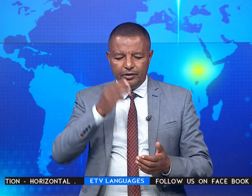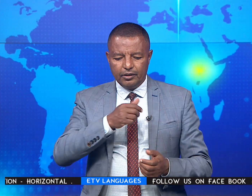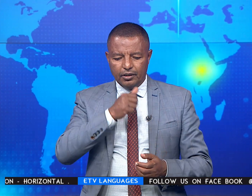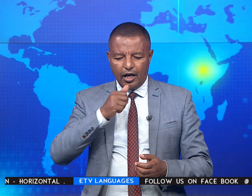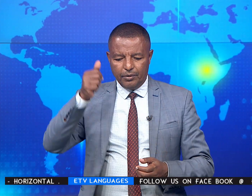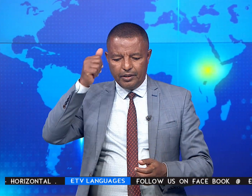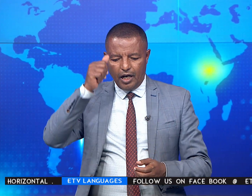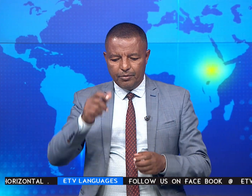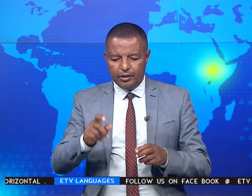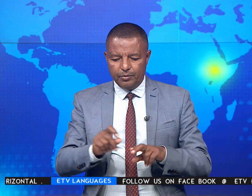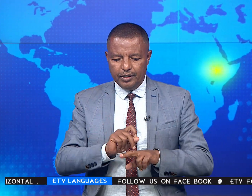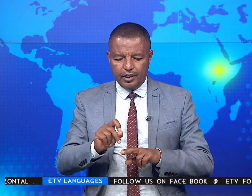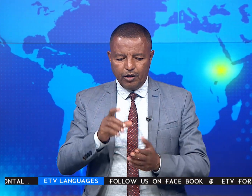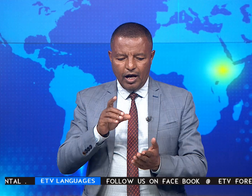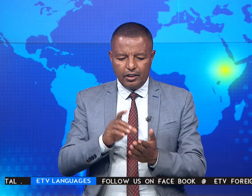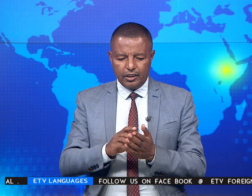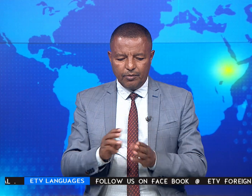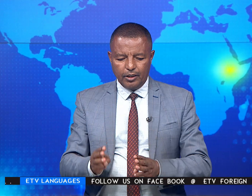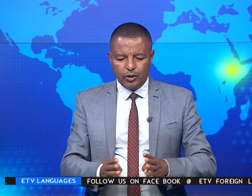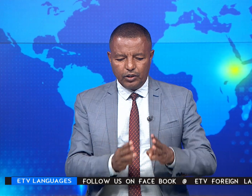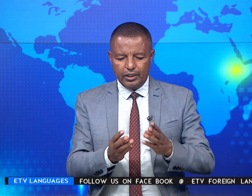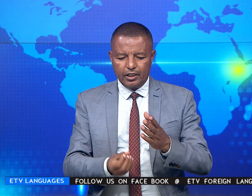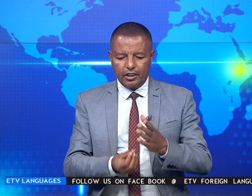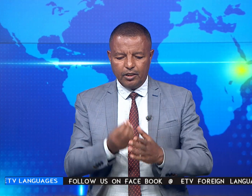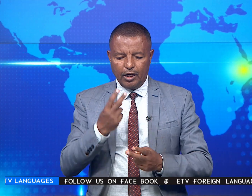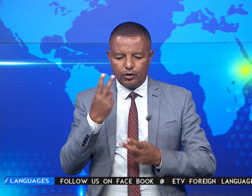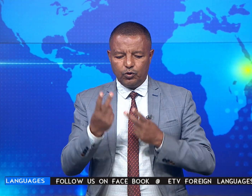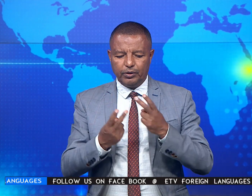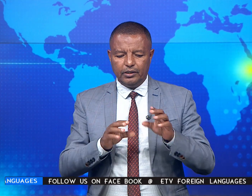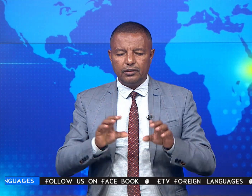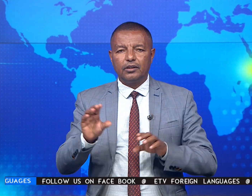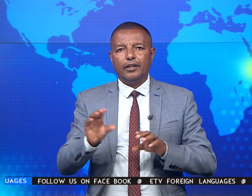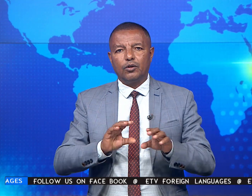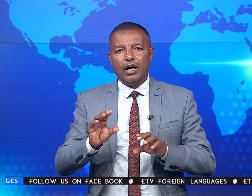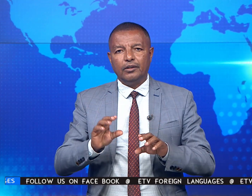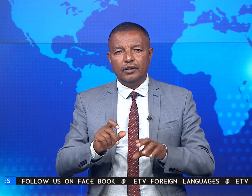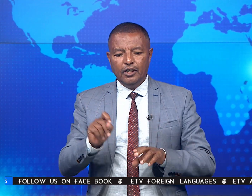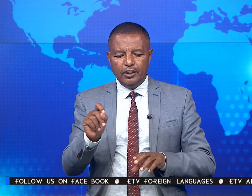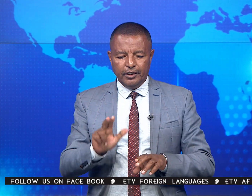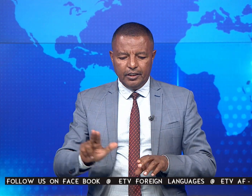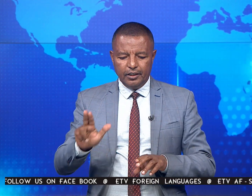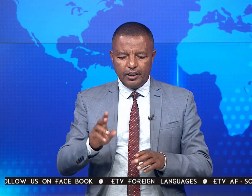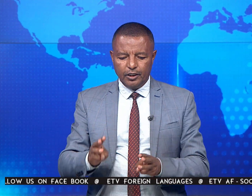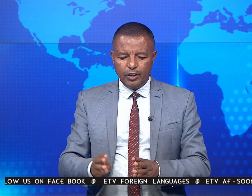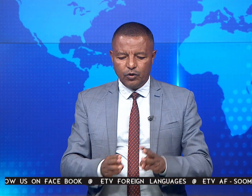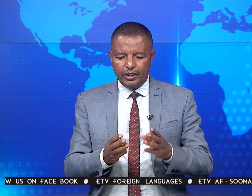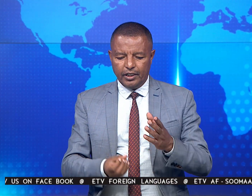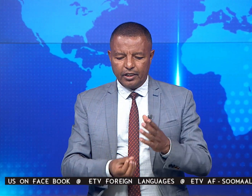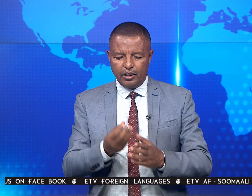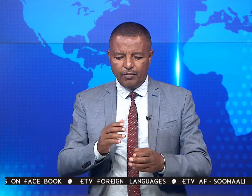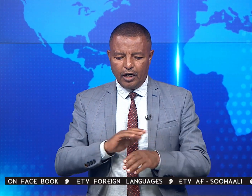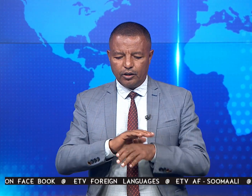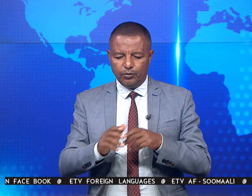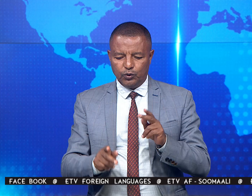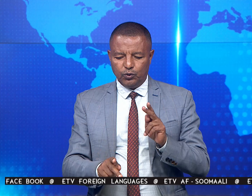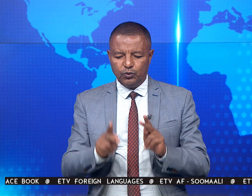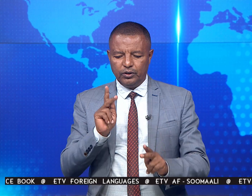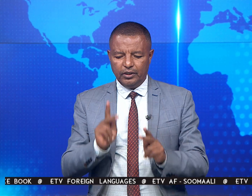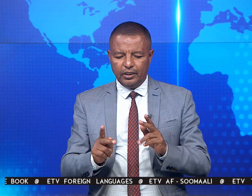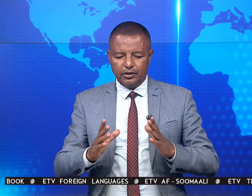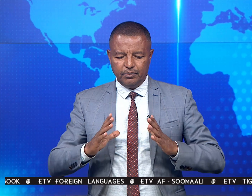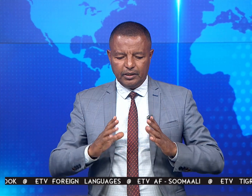ጠቅላይ ሚኒስትር አብይ አህመድ በድሬዳዋ ከተማ የኮሪደር ልማት ጉብኝት አድርገዋል። የድሬ የኮሪደር ልማት